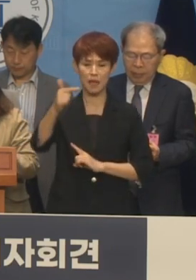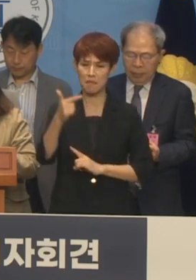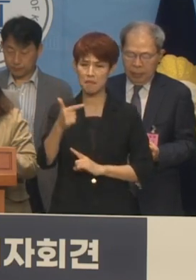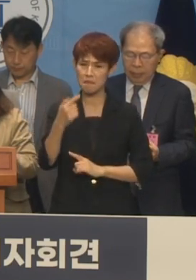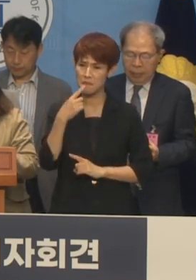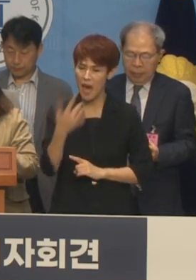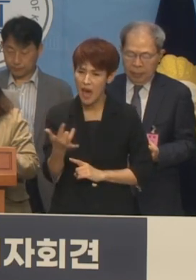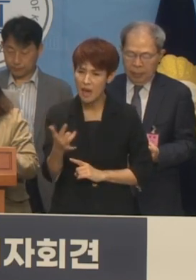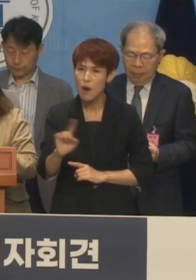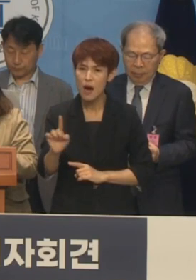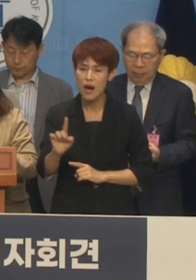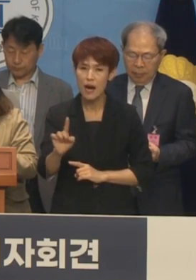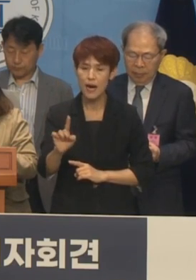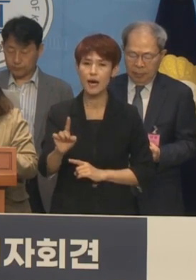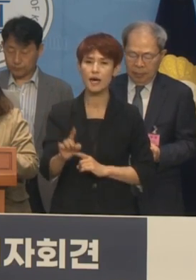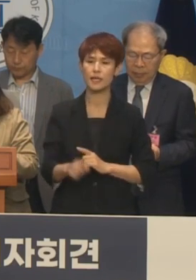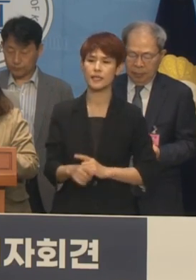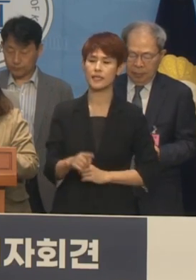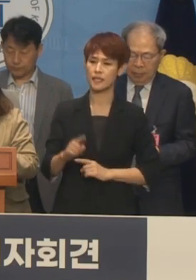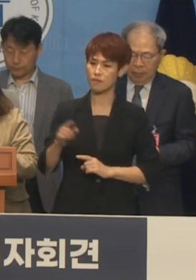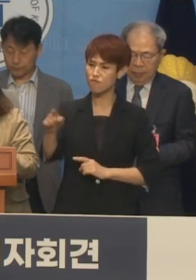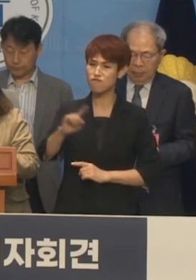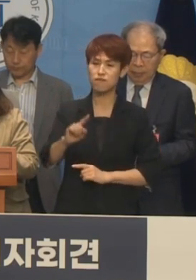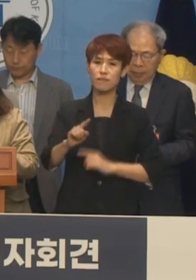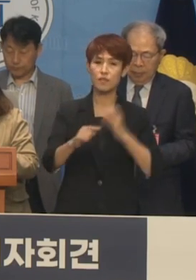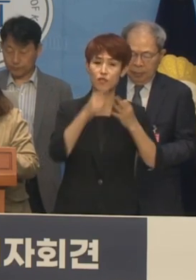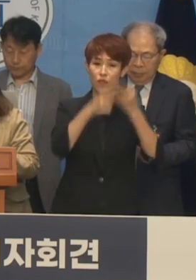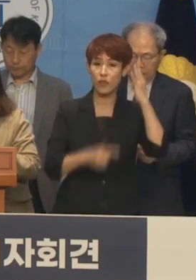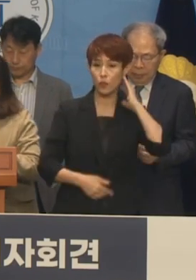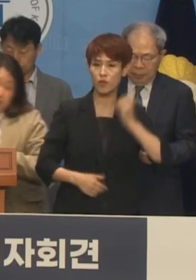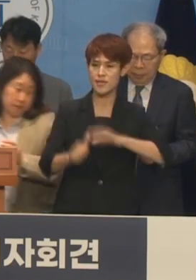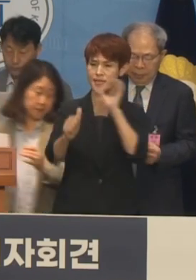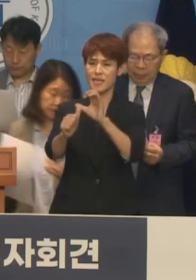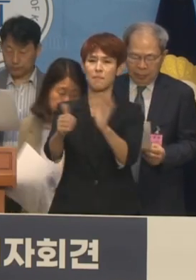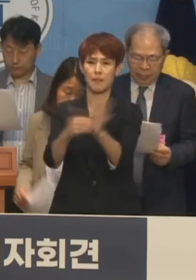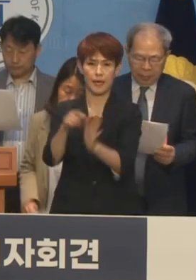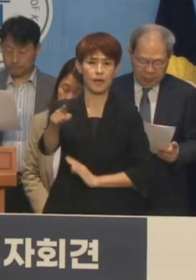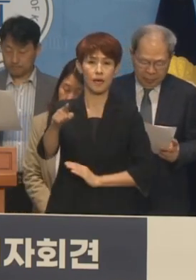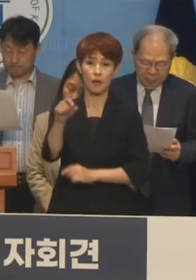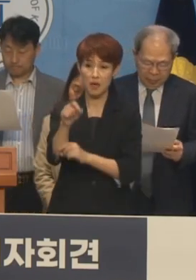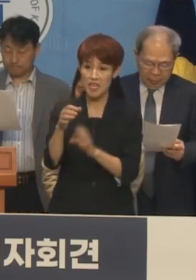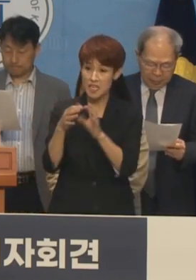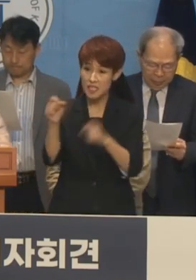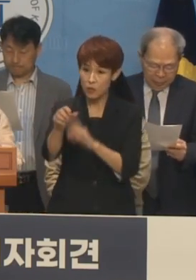윤석열 대통령이 관련자를 크게 질책한 직후부터였다.